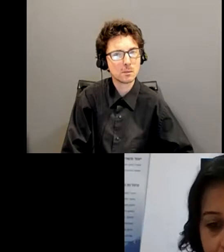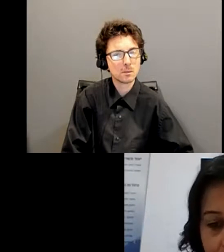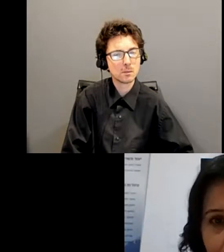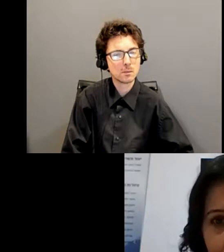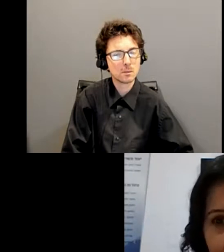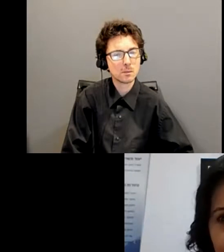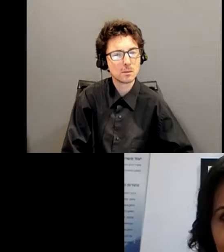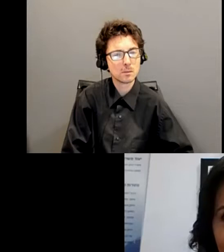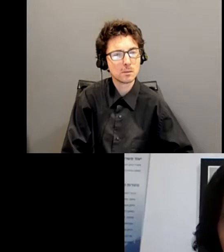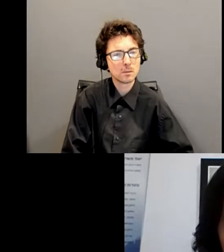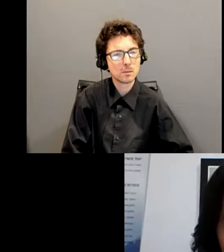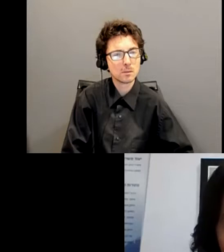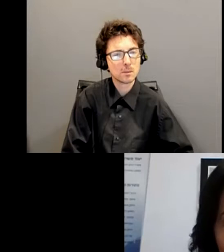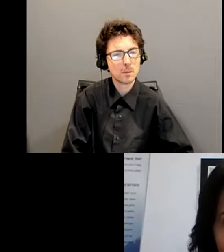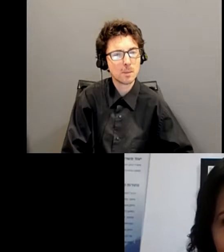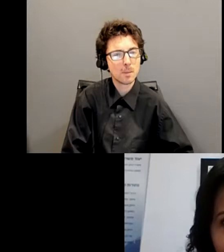مش موجودة.